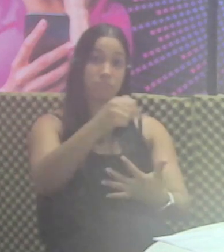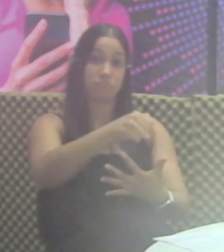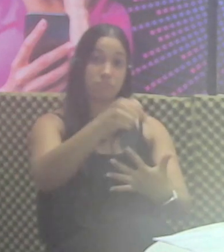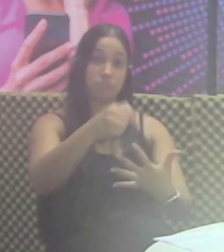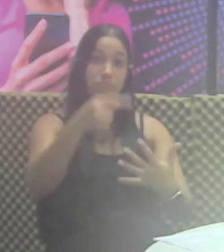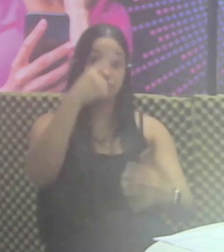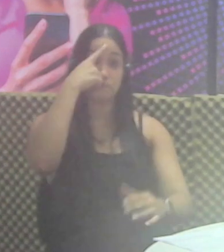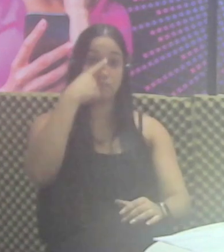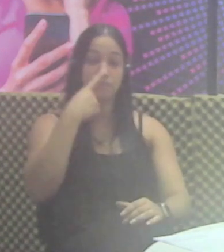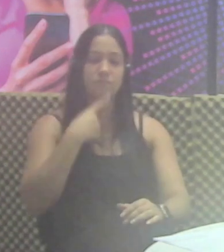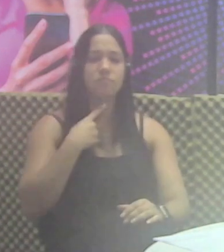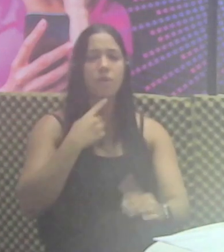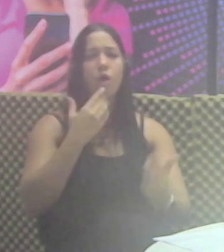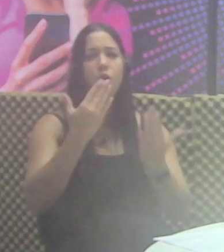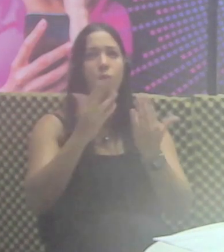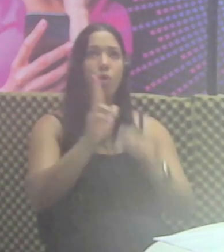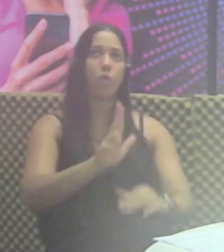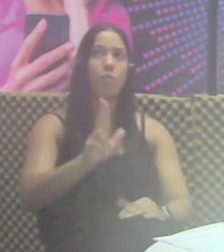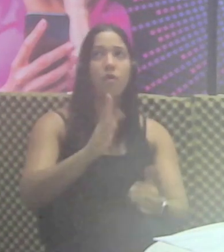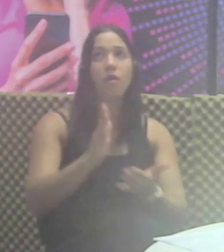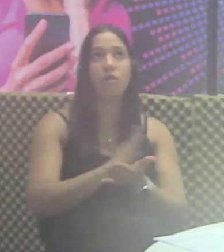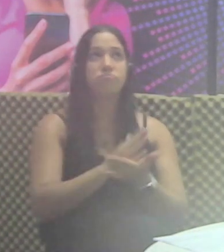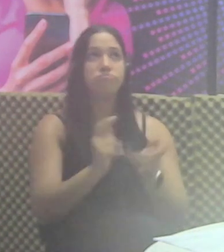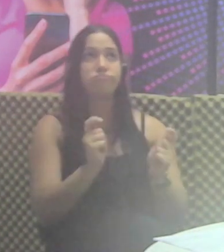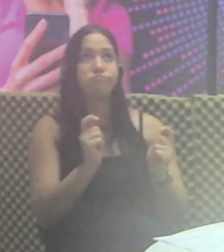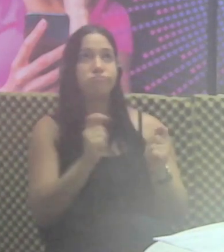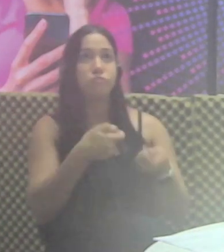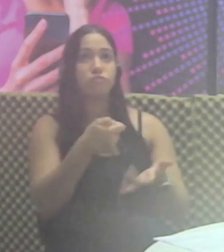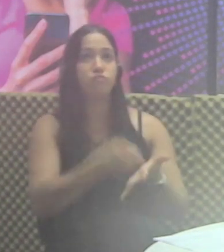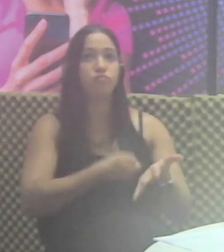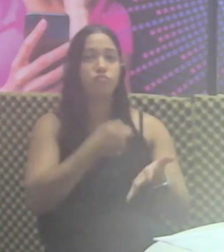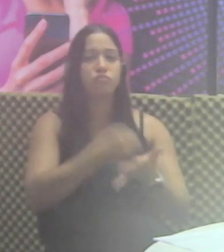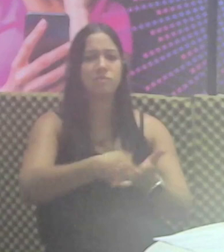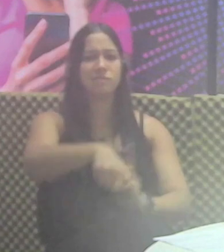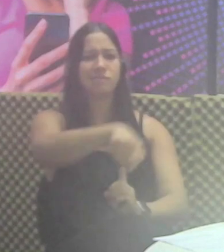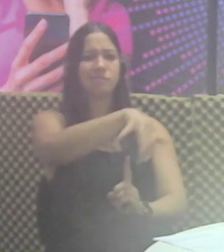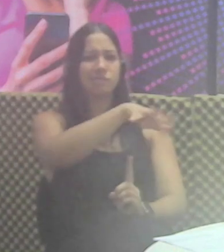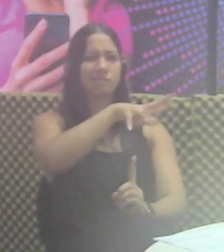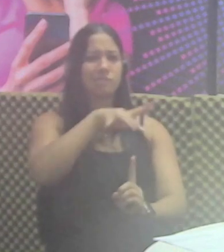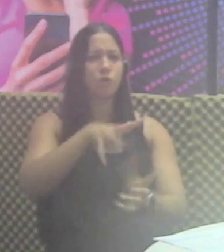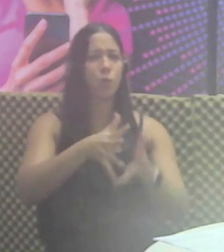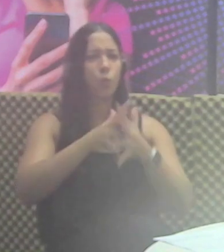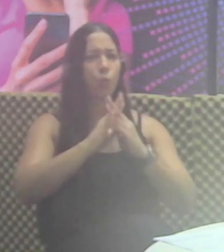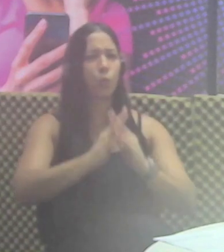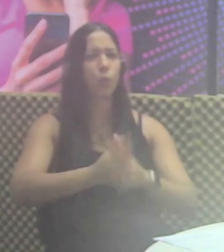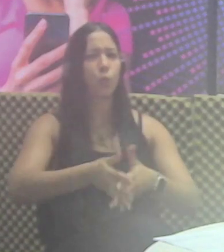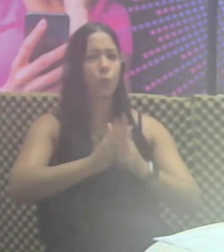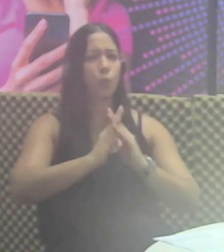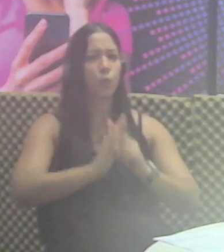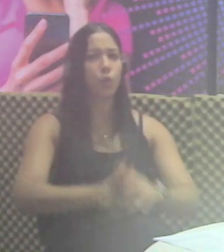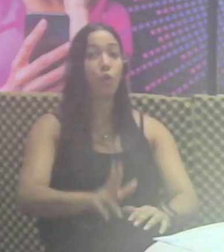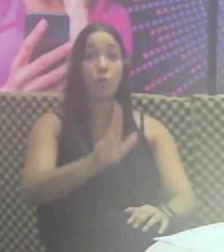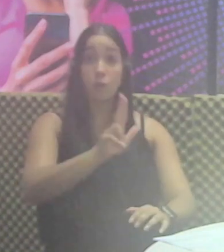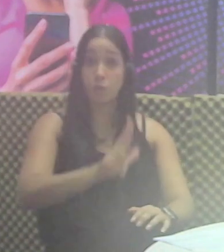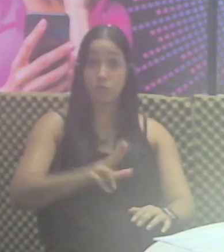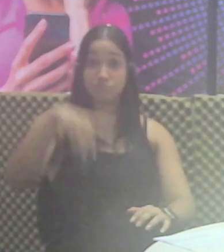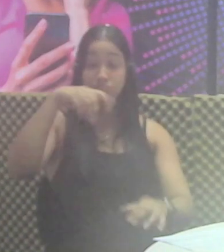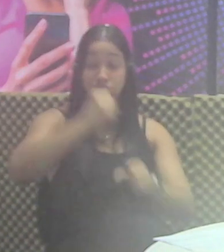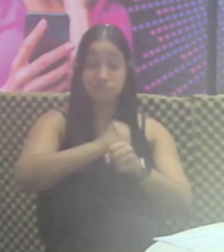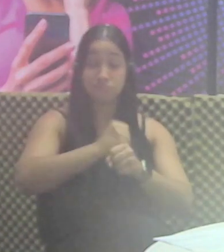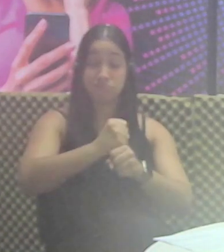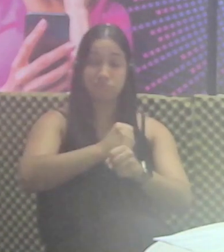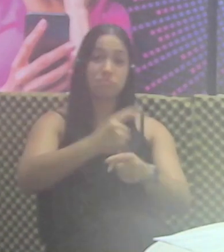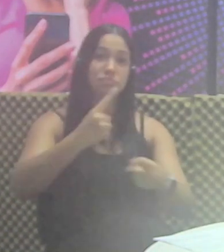de Uberlândia é que às vezes possibilita o enfrentamento de situações complexas, e Uberlândia enfrenta isso todo ano, até pela